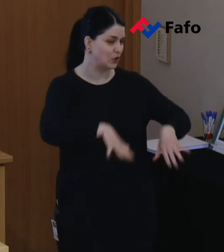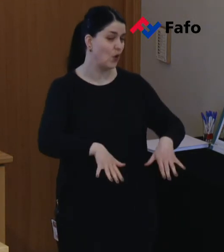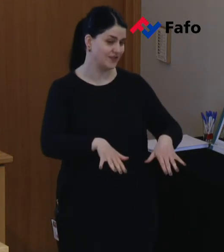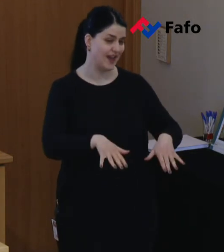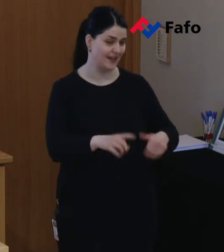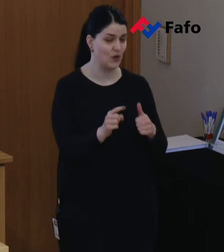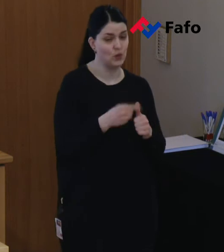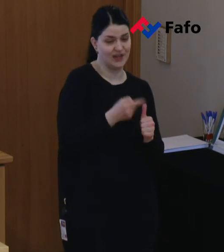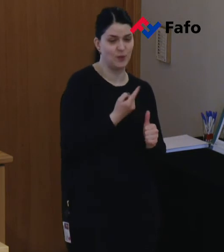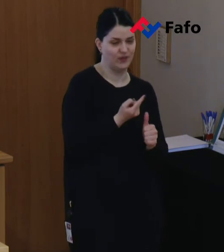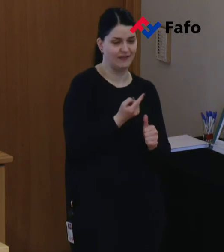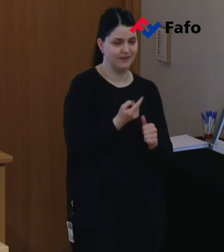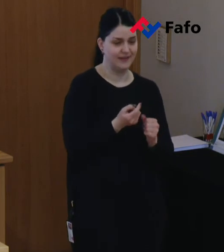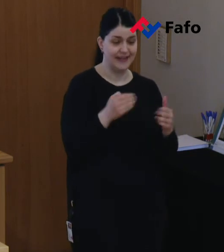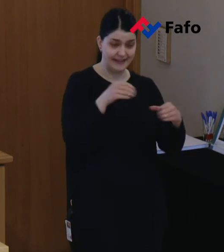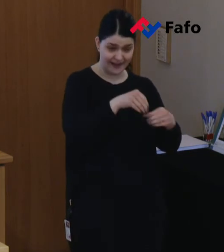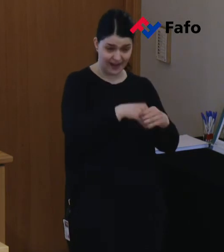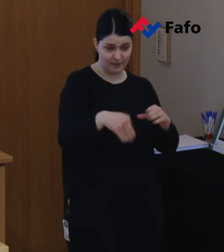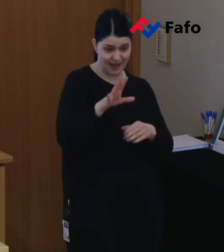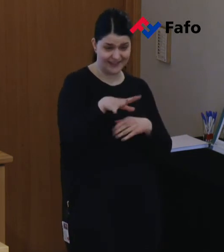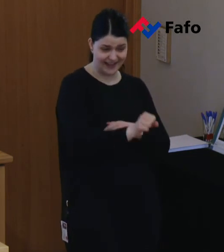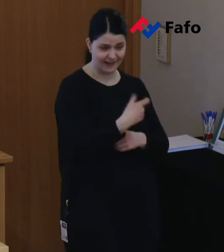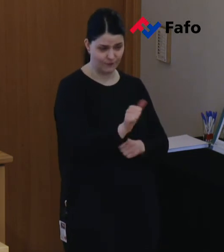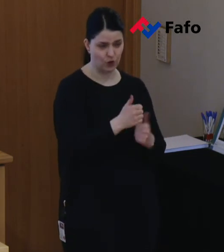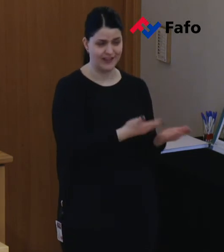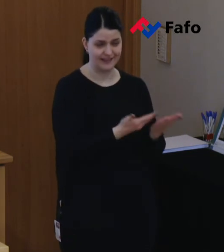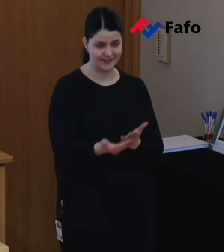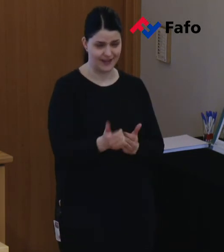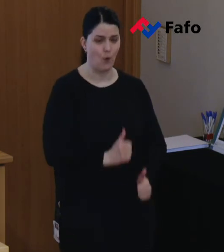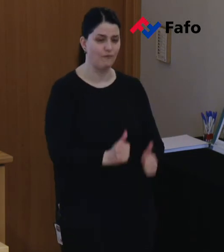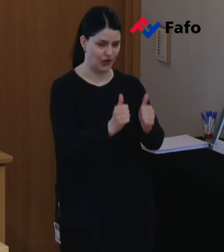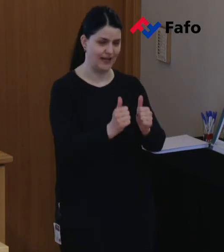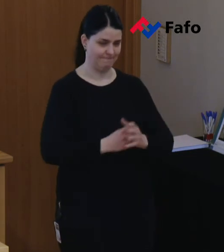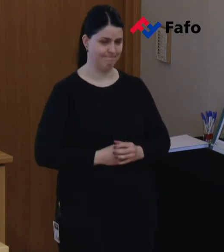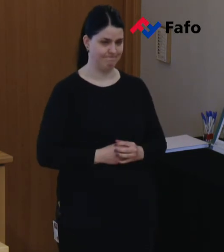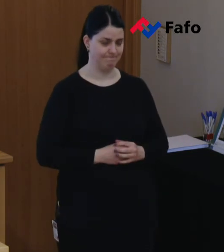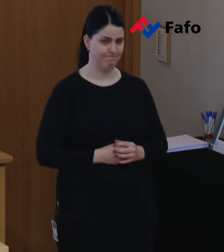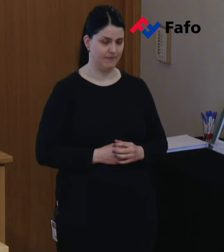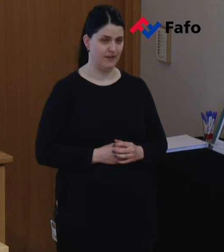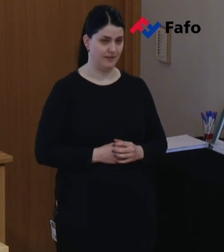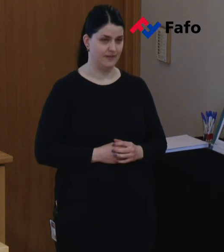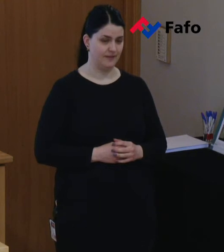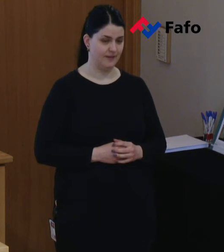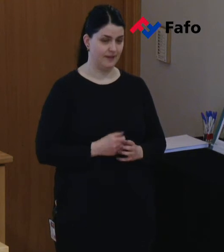bodd. Deltakerne blitt mye mer tilgjengelige for tjenester og oppfølging.